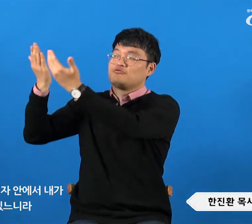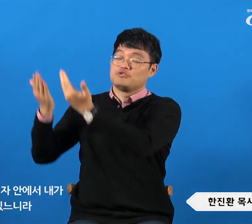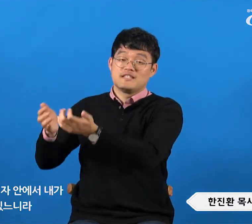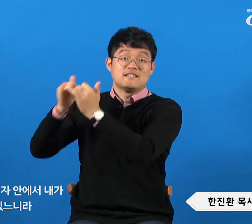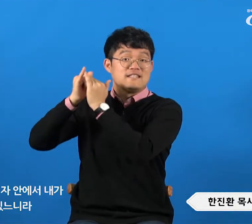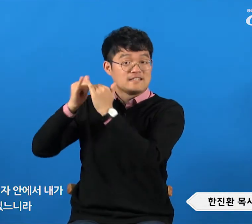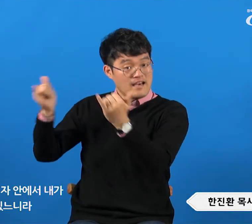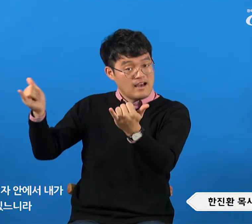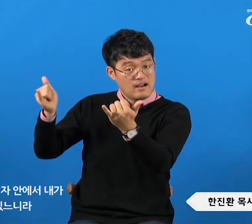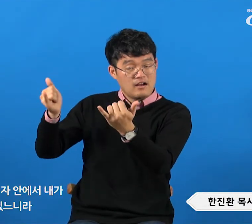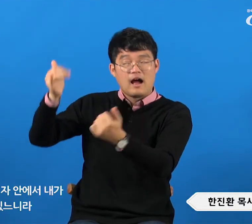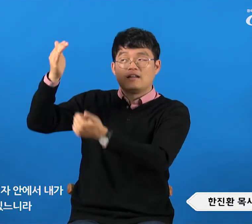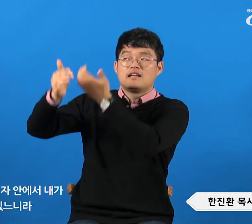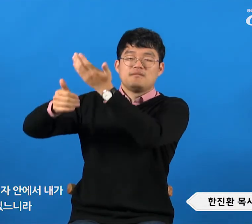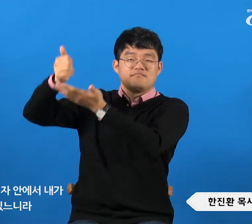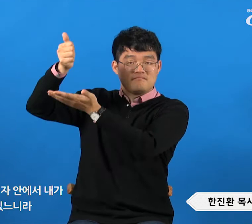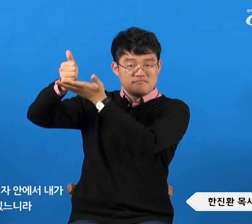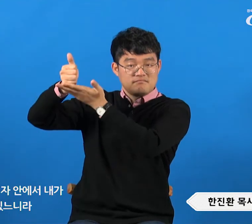주시는 자,